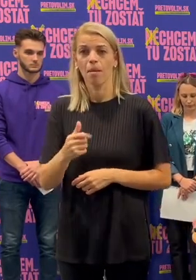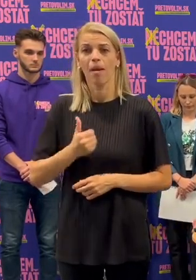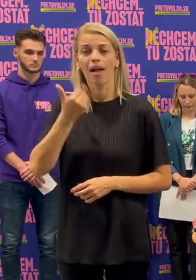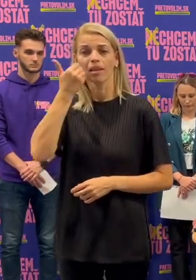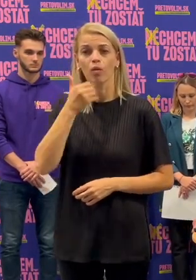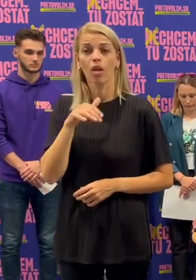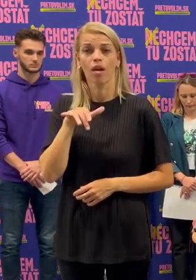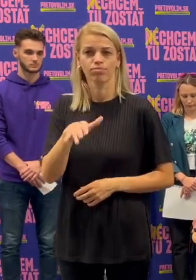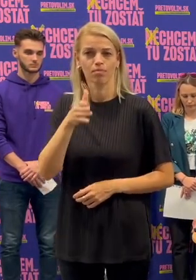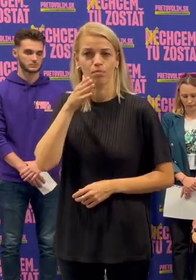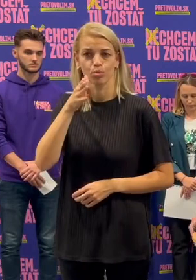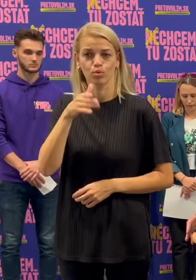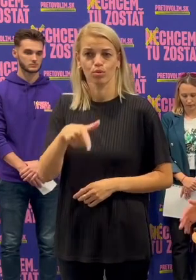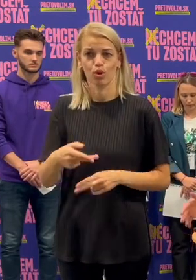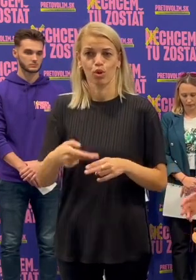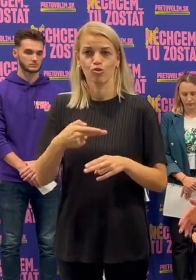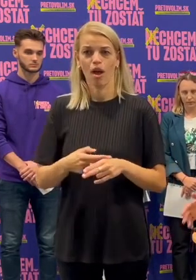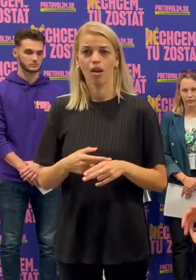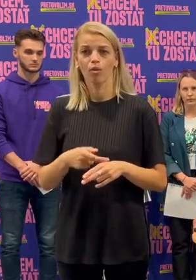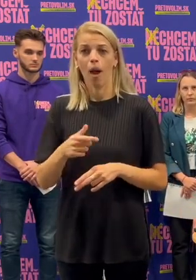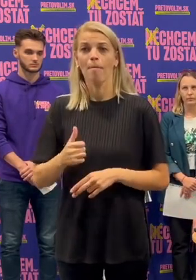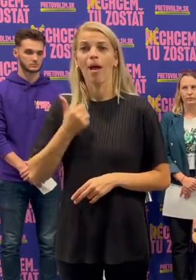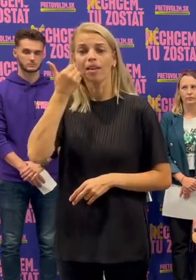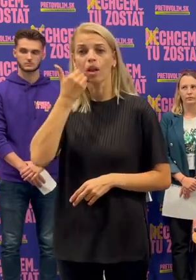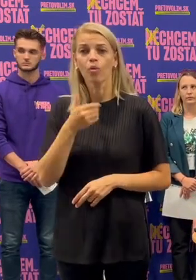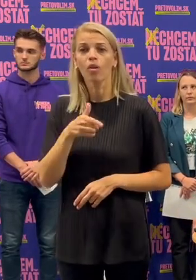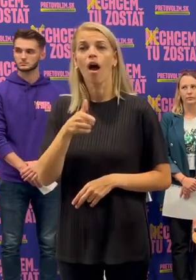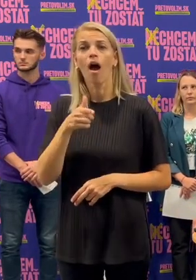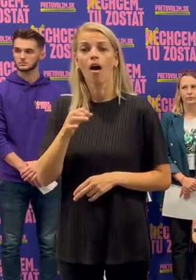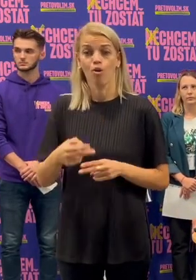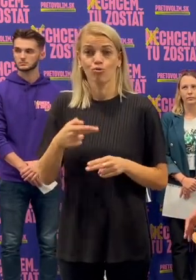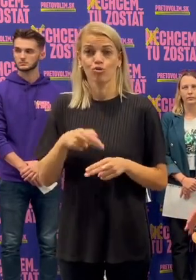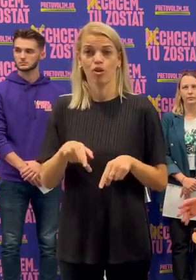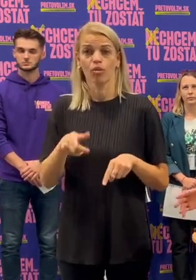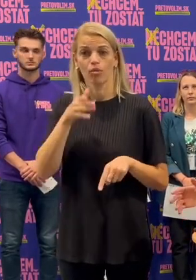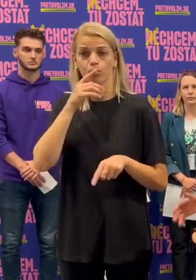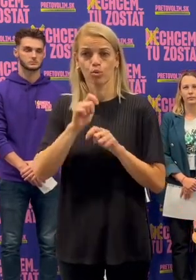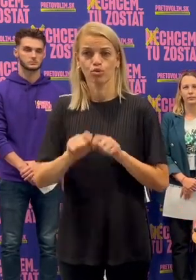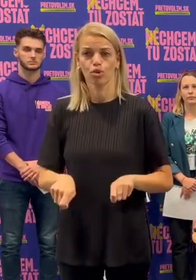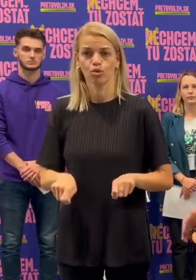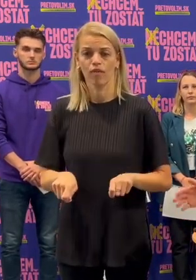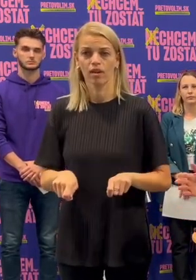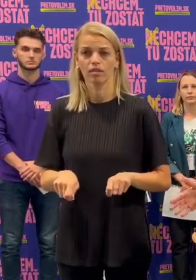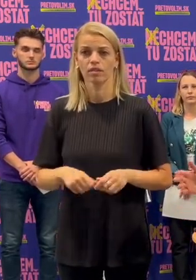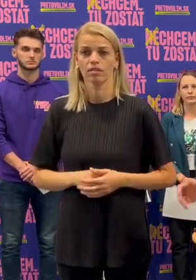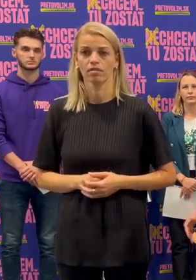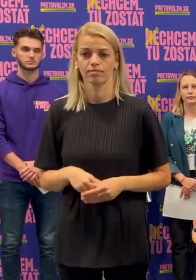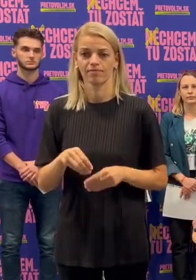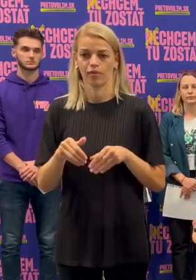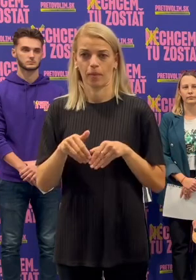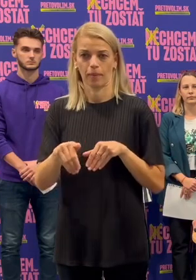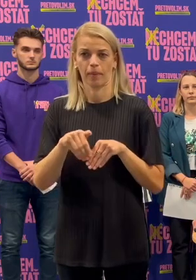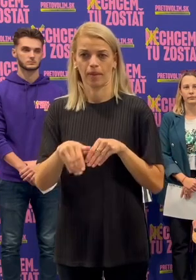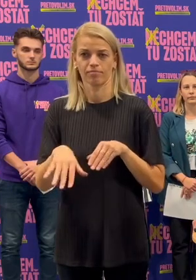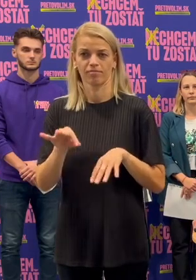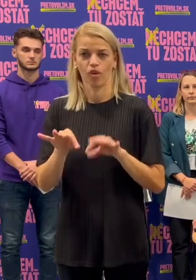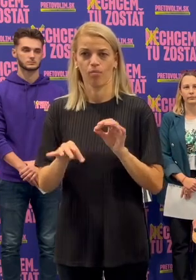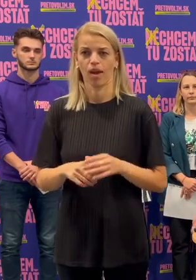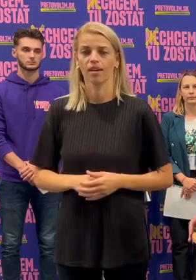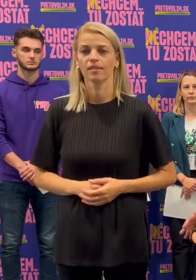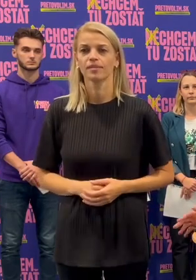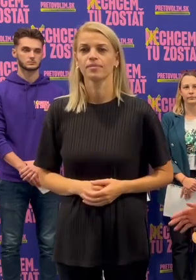sú budúcnosťou tejto krajiny a že mladí ľudia sú tí, ktorí budú o tejto krajine rozhodovať teda v tých nasledujúcich